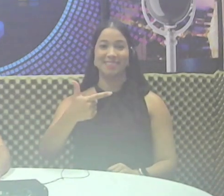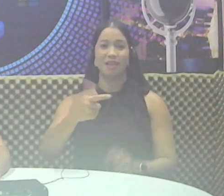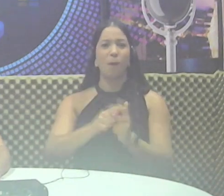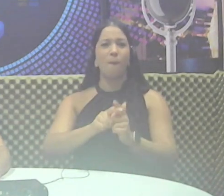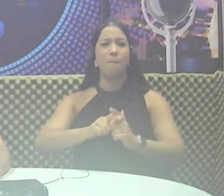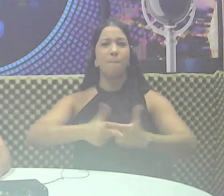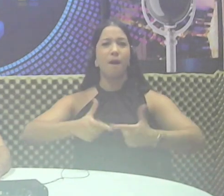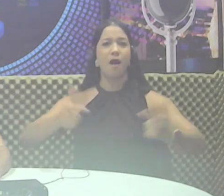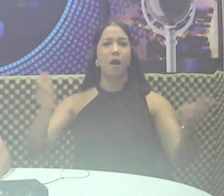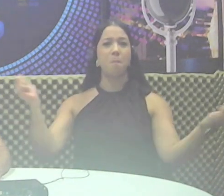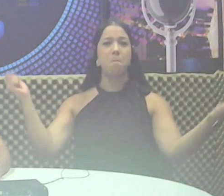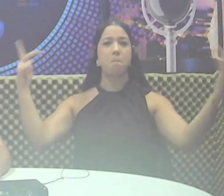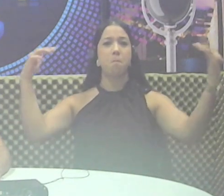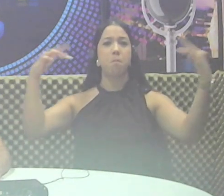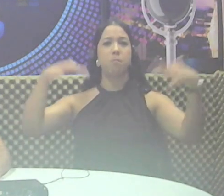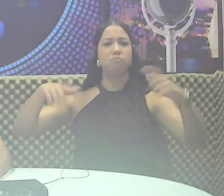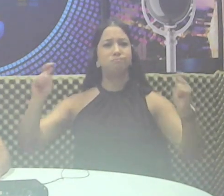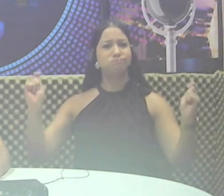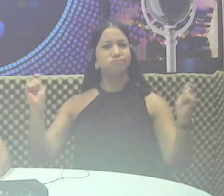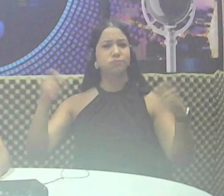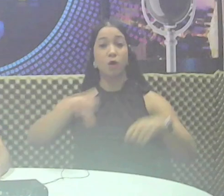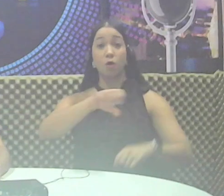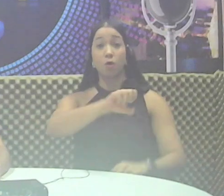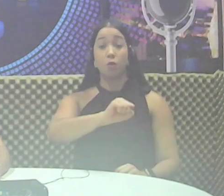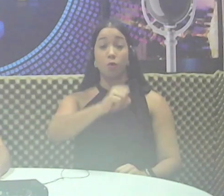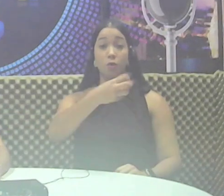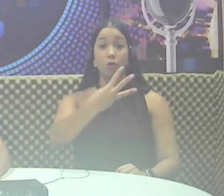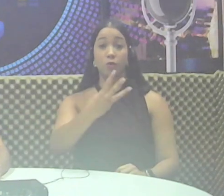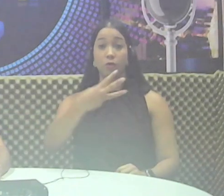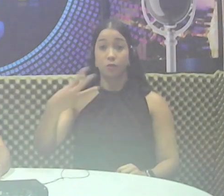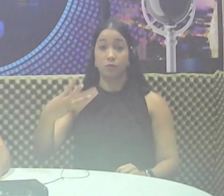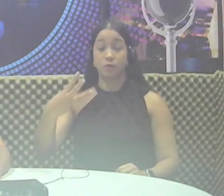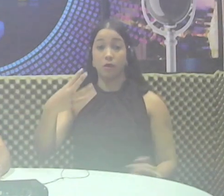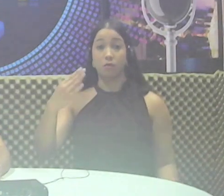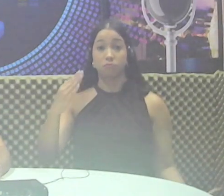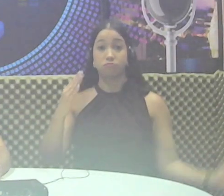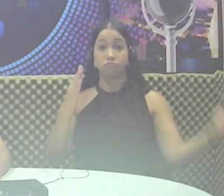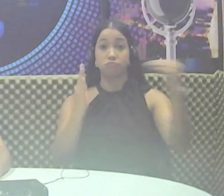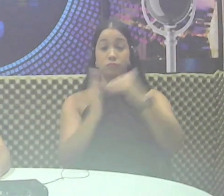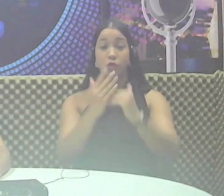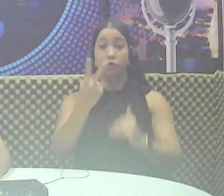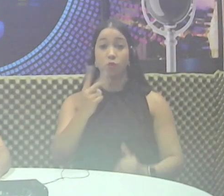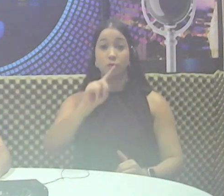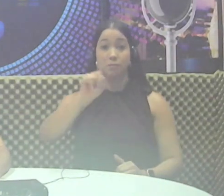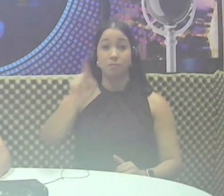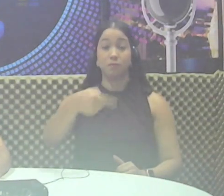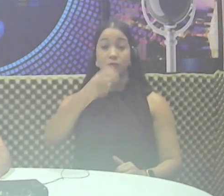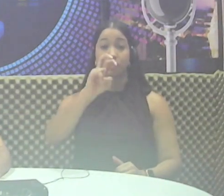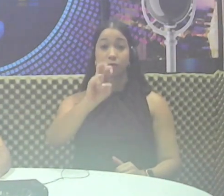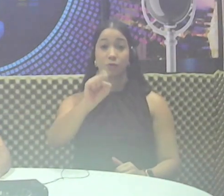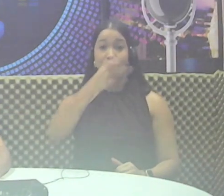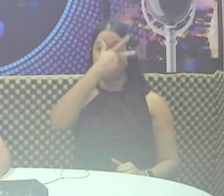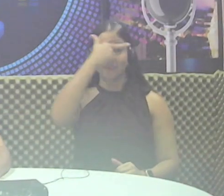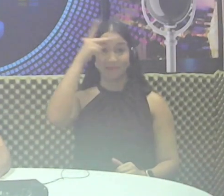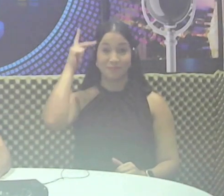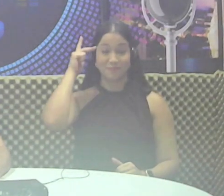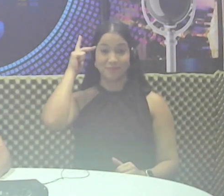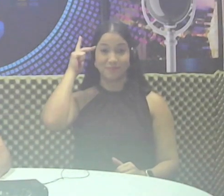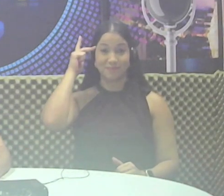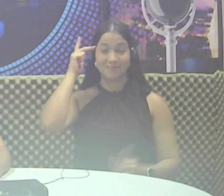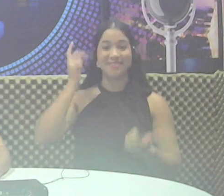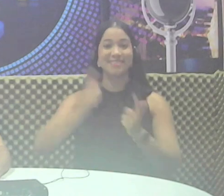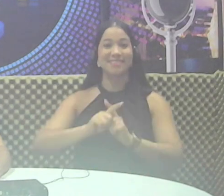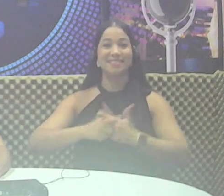assim a capacidade de público de 833 para 2.058 pessoas. Além da ampliação